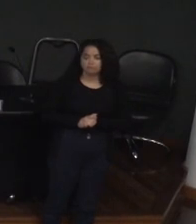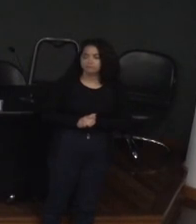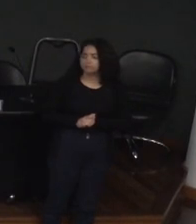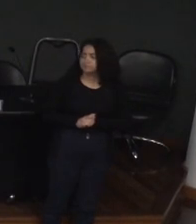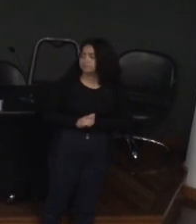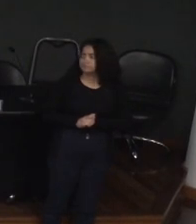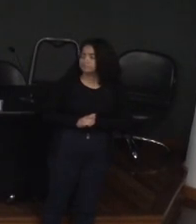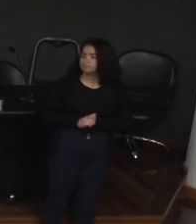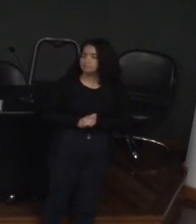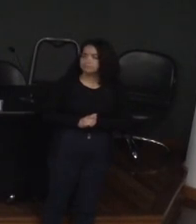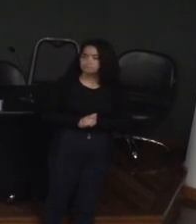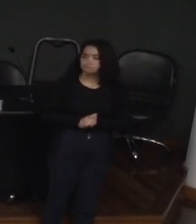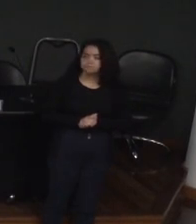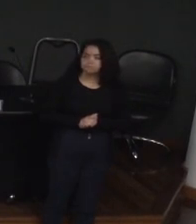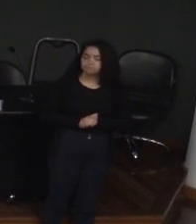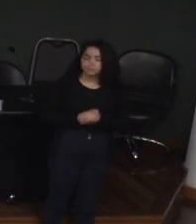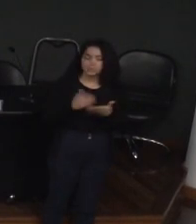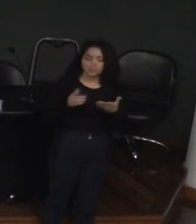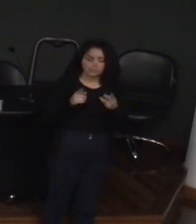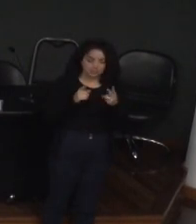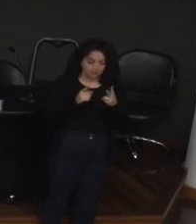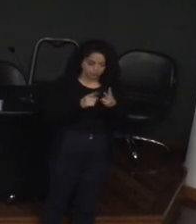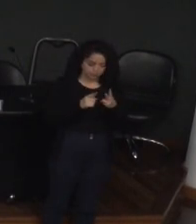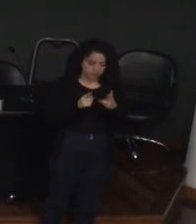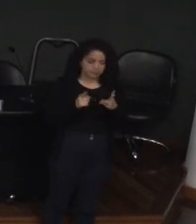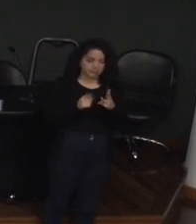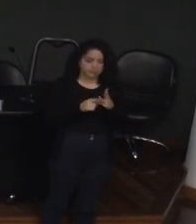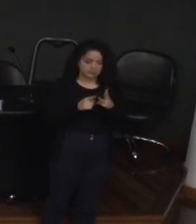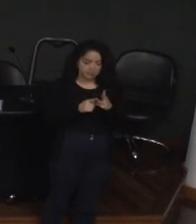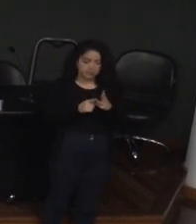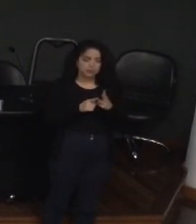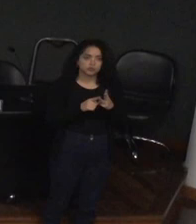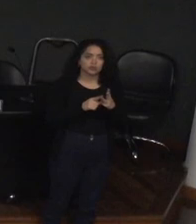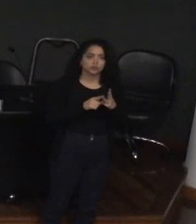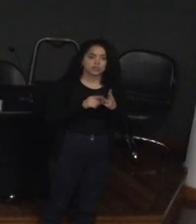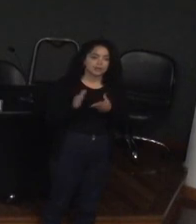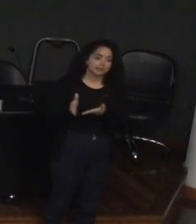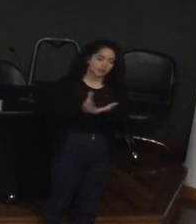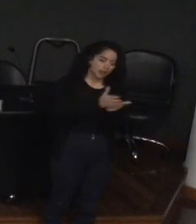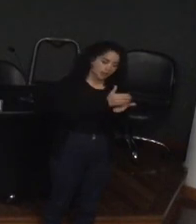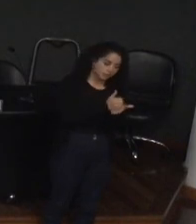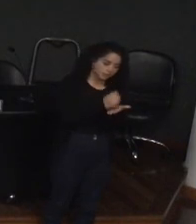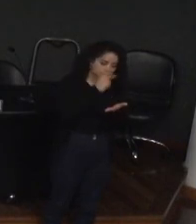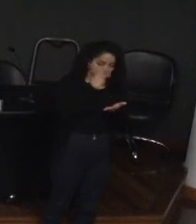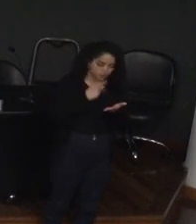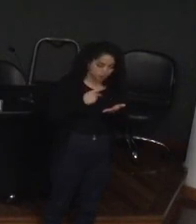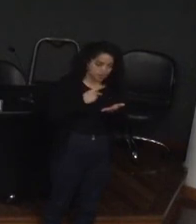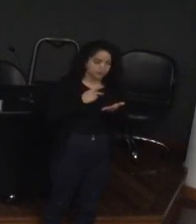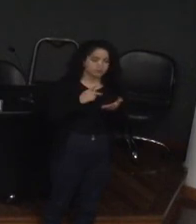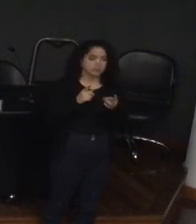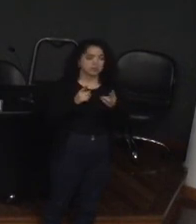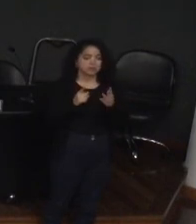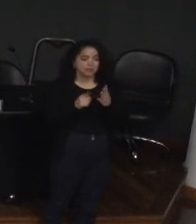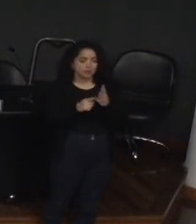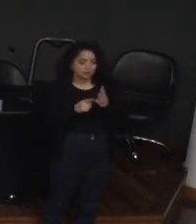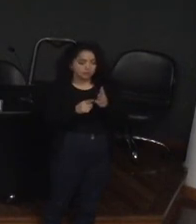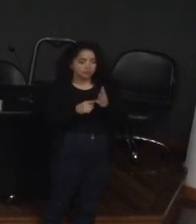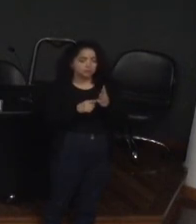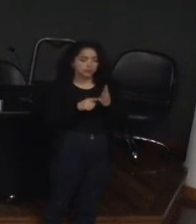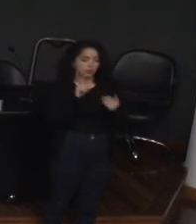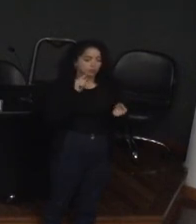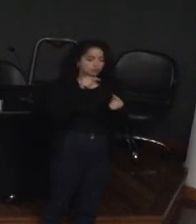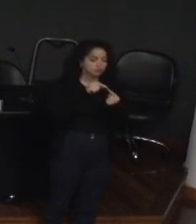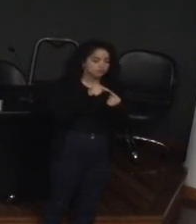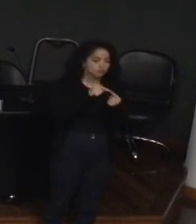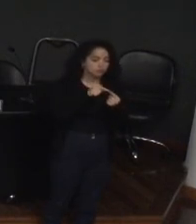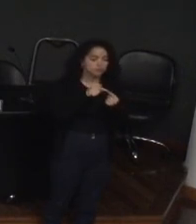Vamos lá. Então, terceiro ali, no caso, não. Dados pessoais coletados a gente já passou. A finalidade também. Categoria